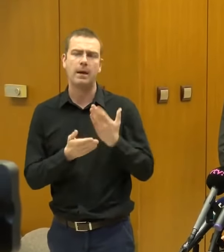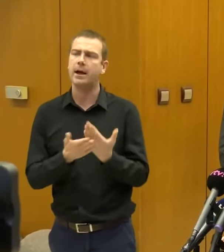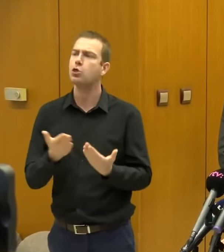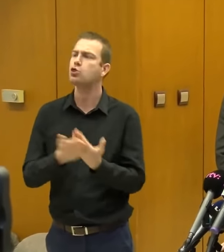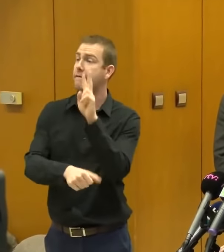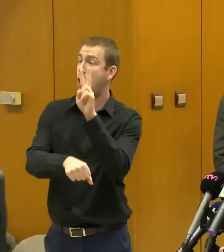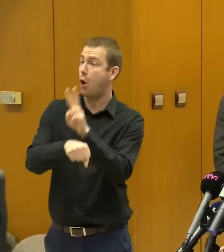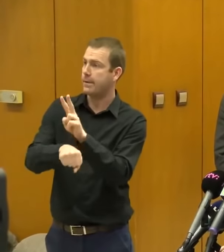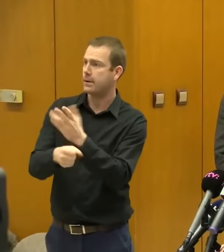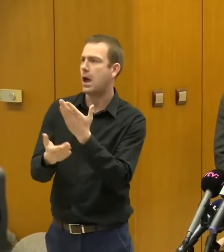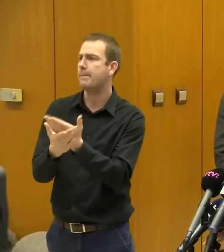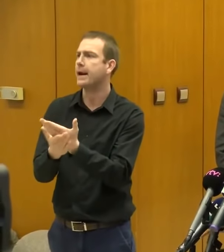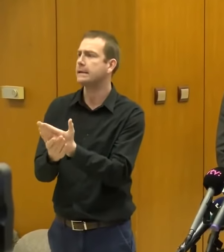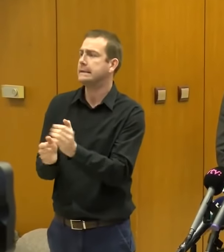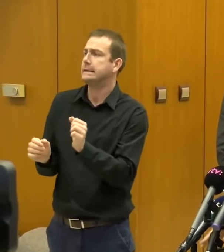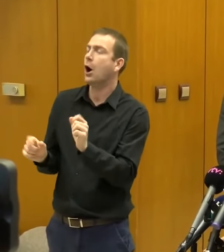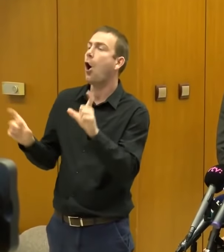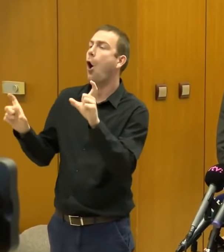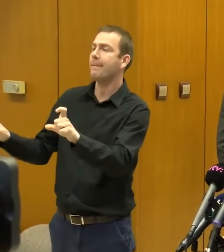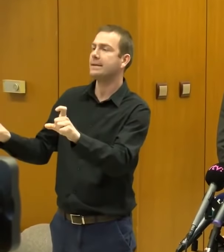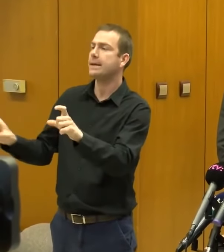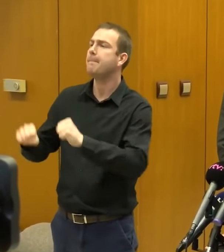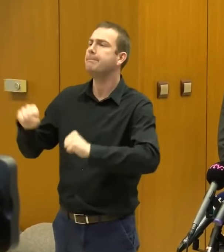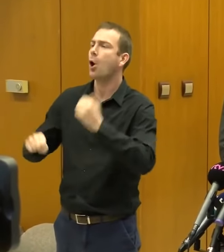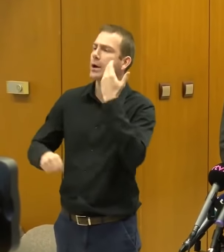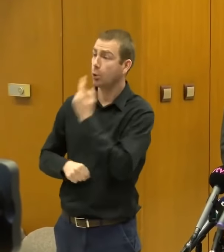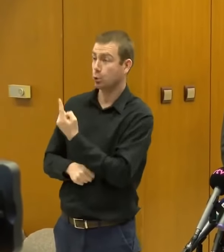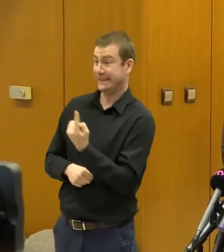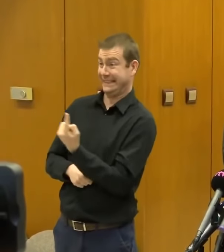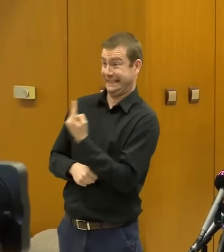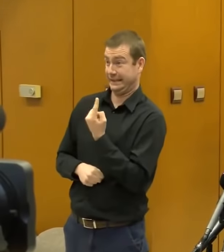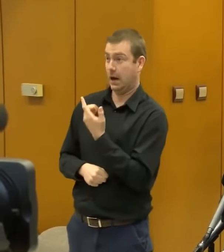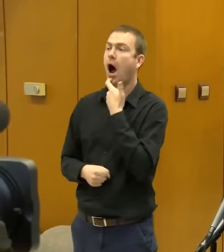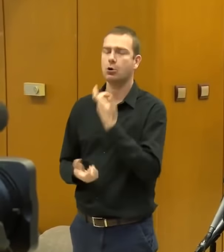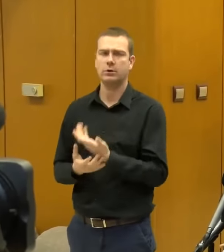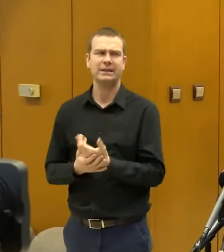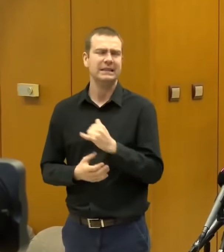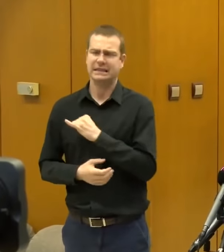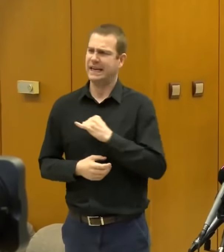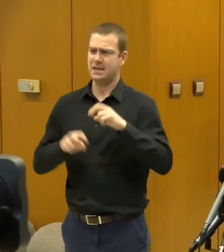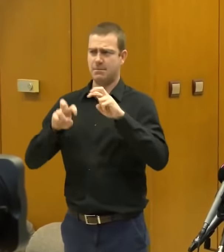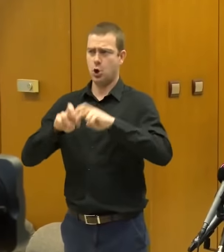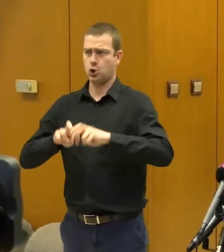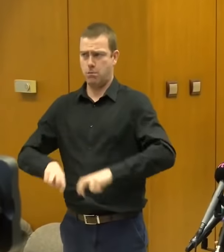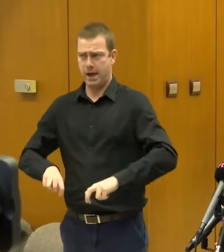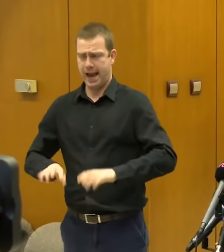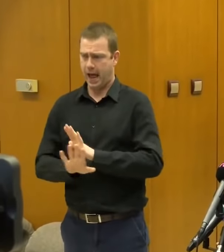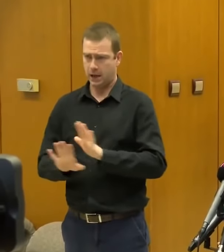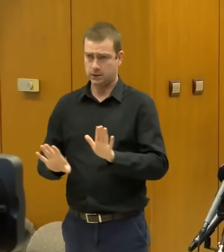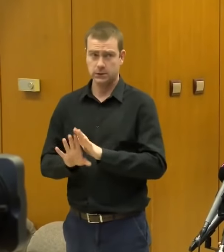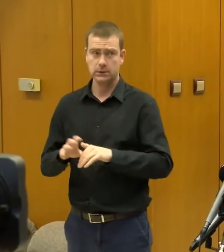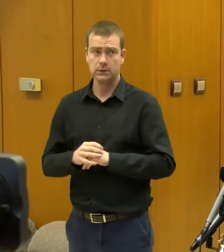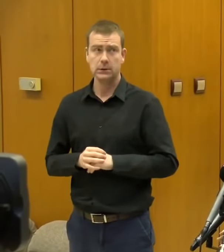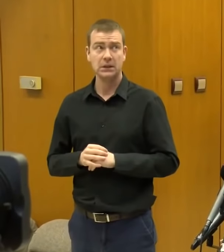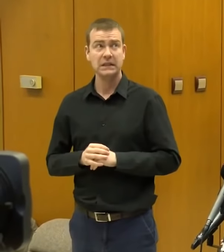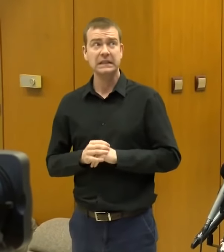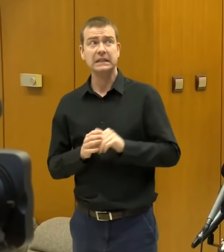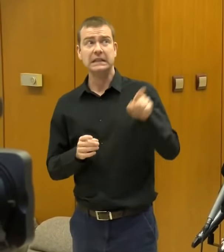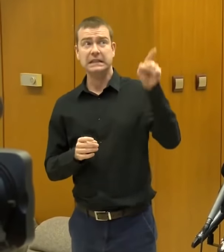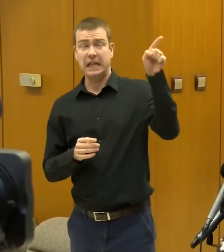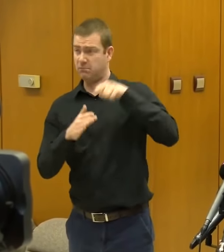aj otváranie niektorých prevádzok, ako sa písalo? Prepáčte, nebudem rozoberať z úcty k ľuďom, ktorí tu už spoločne s nami trávia